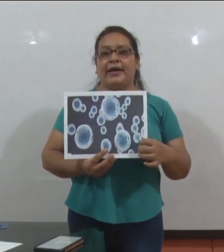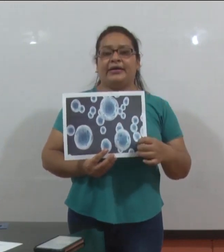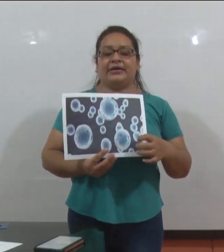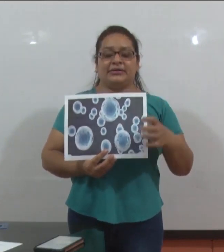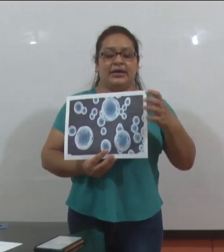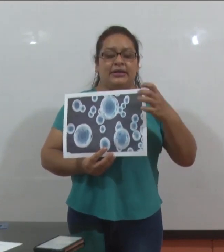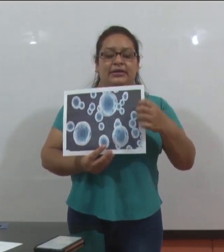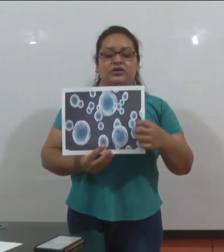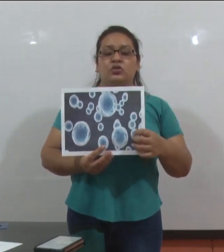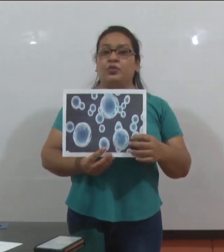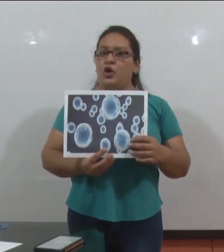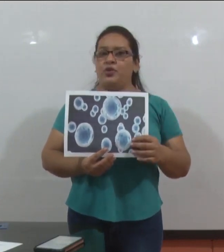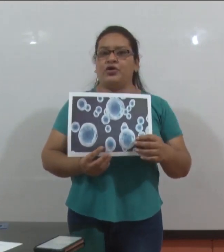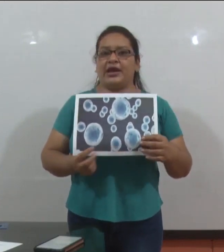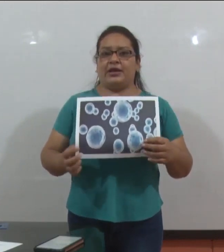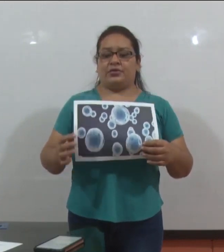arquea. Tienen su propio reino.